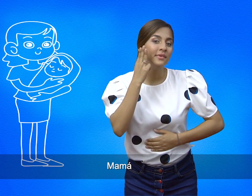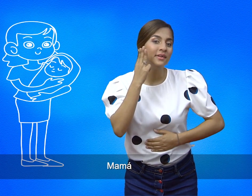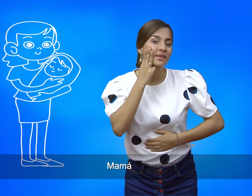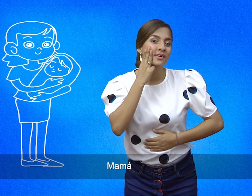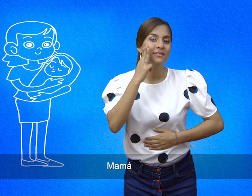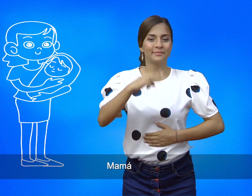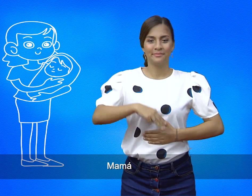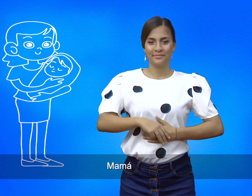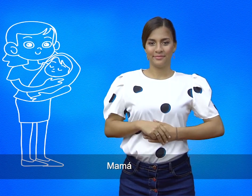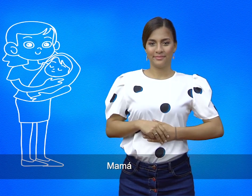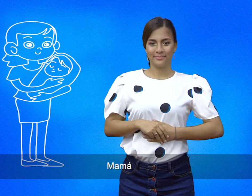Mamá.